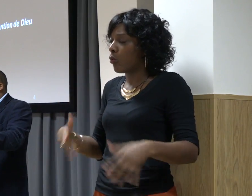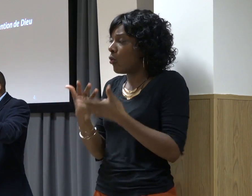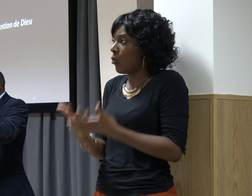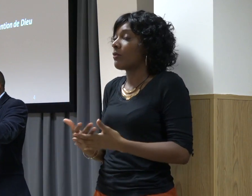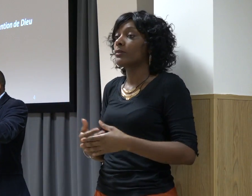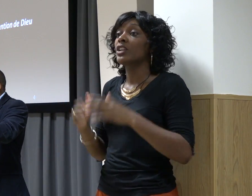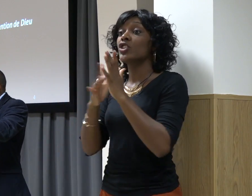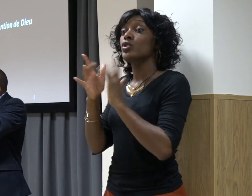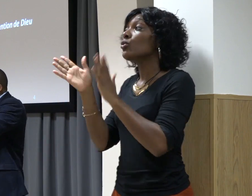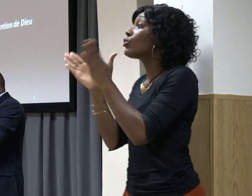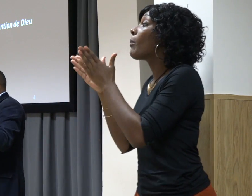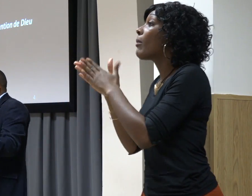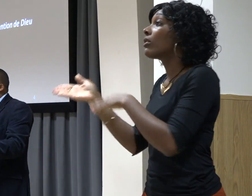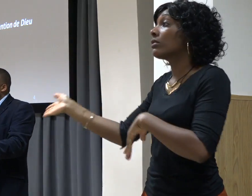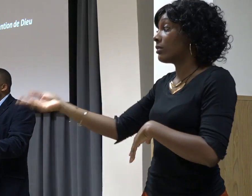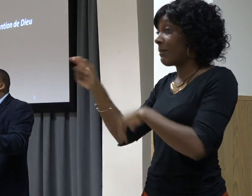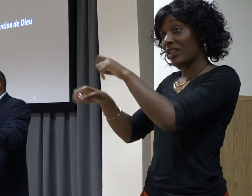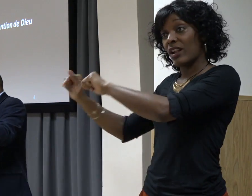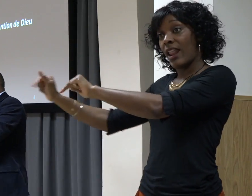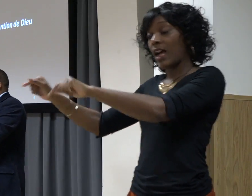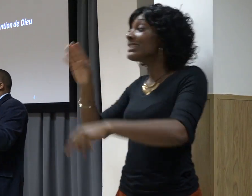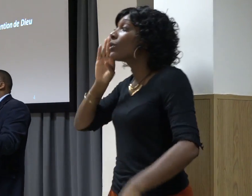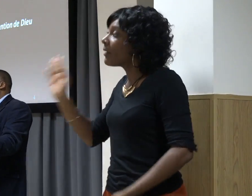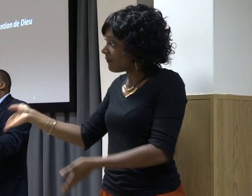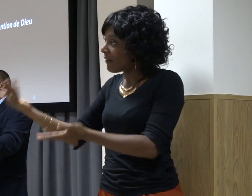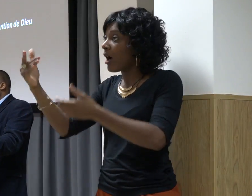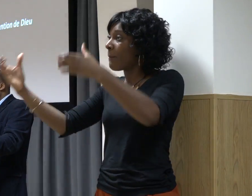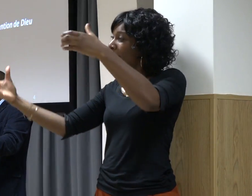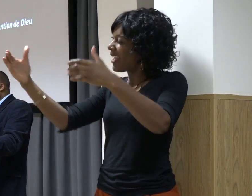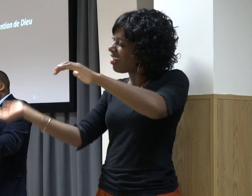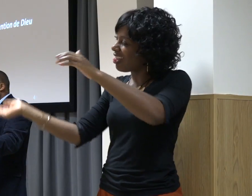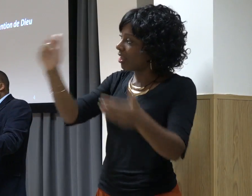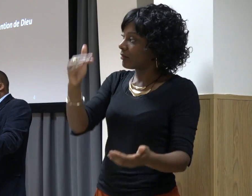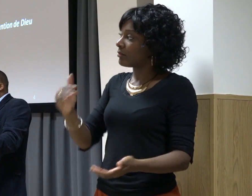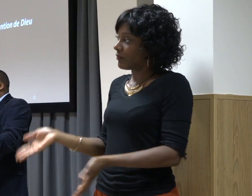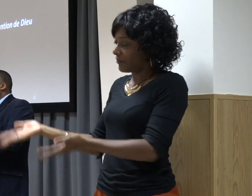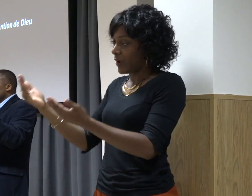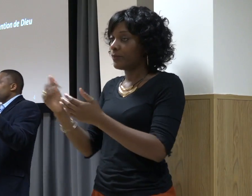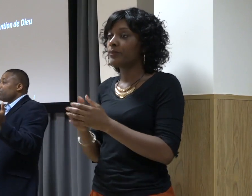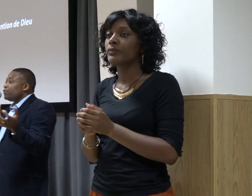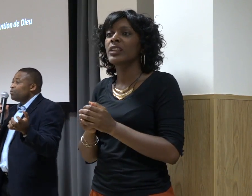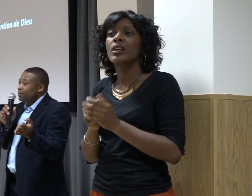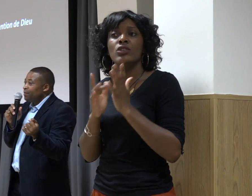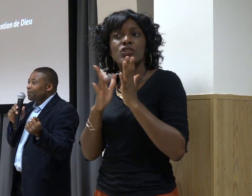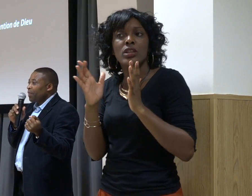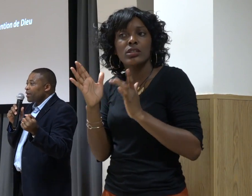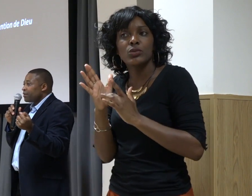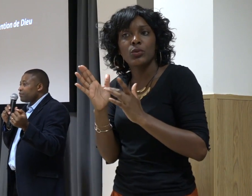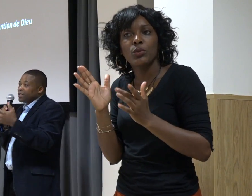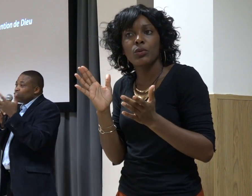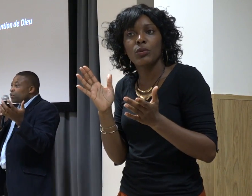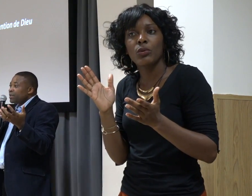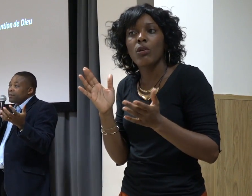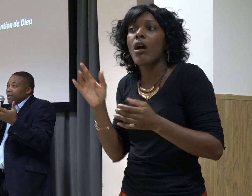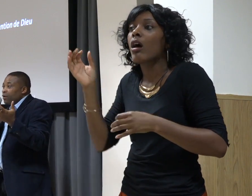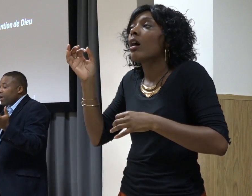Jésus va demander aux personnes qui étaient là d'ôter la pierre. Nous savons que Jésus faisait